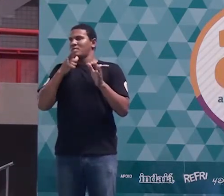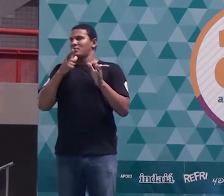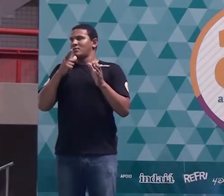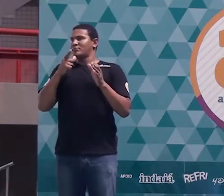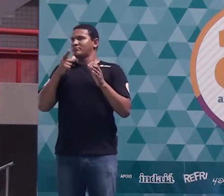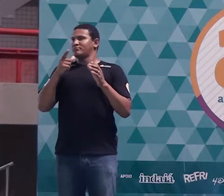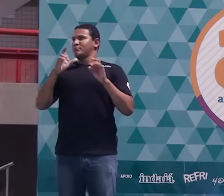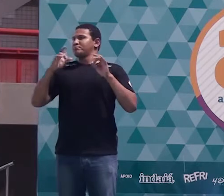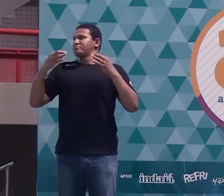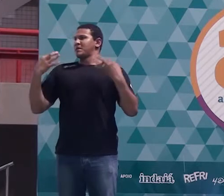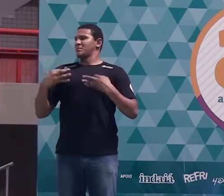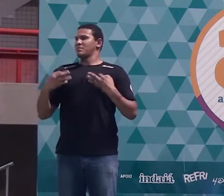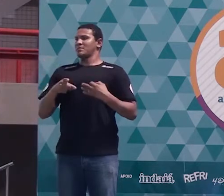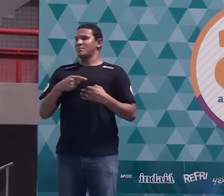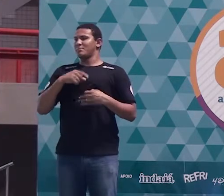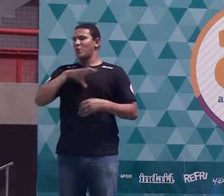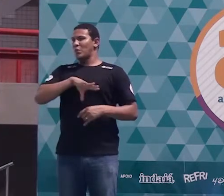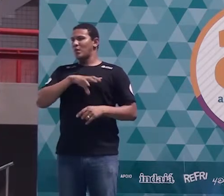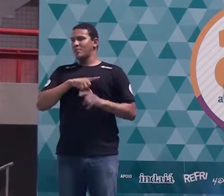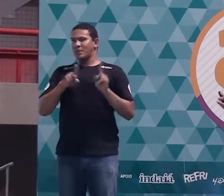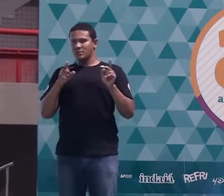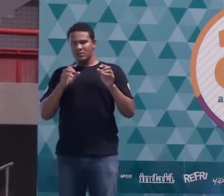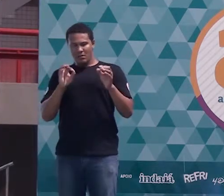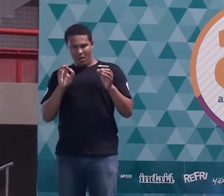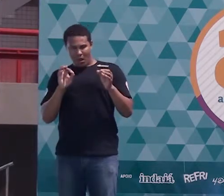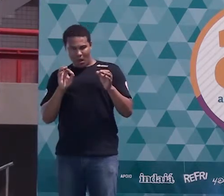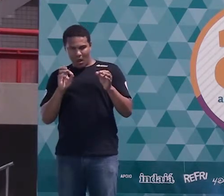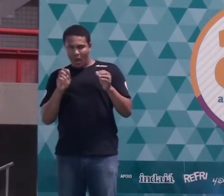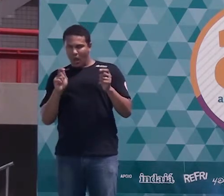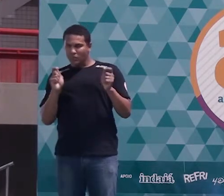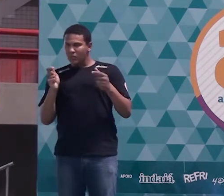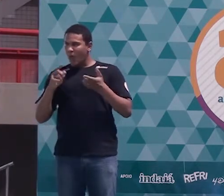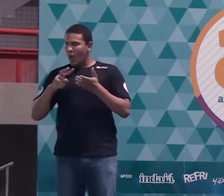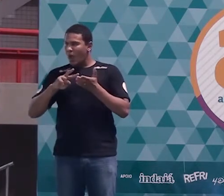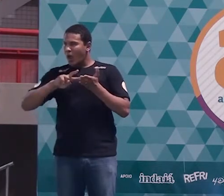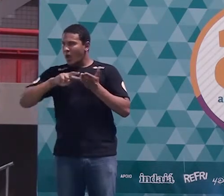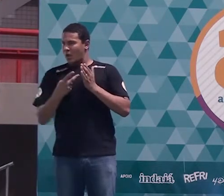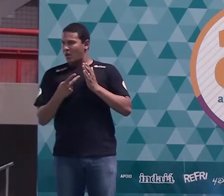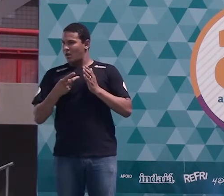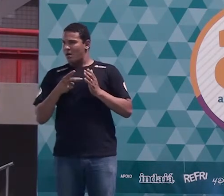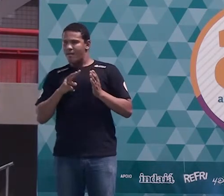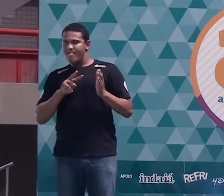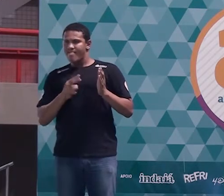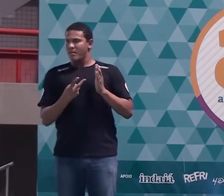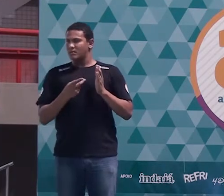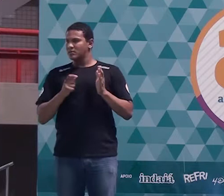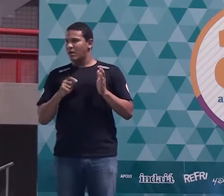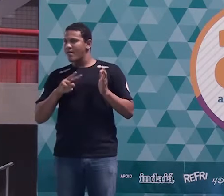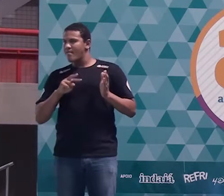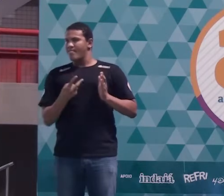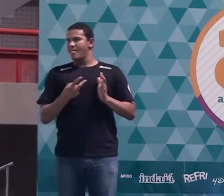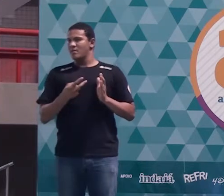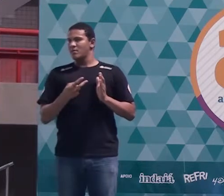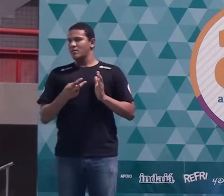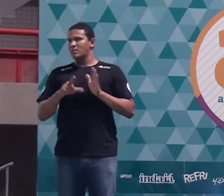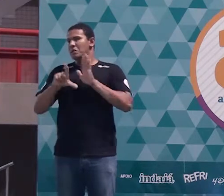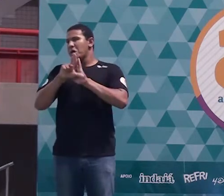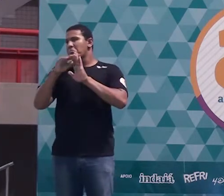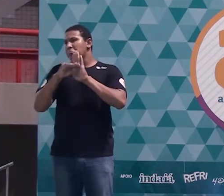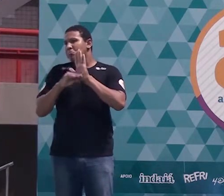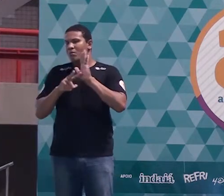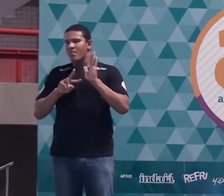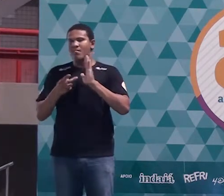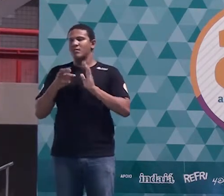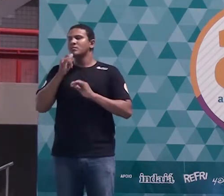expert em português, escreveu de um jeito que você pode interpretar de outro. Por exemplo, se eu estiver conversando com